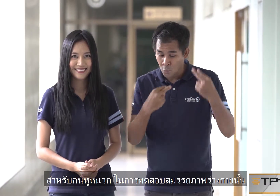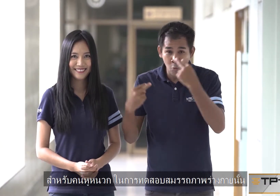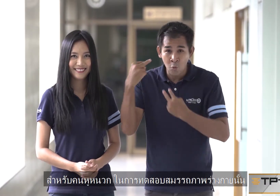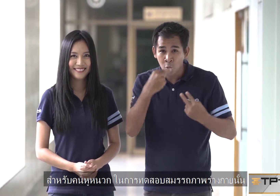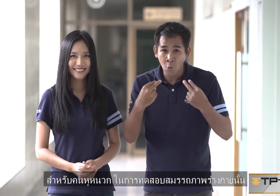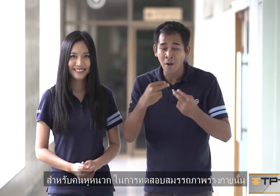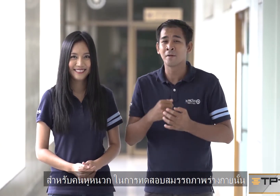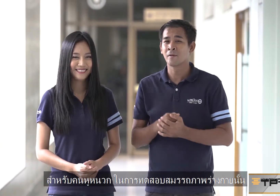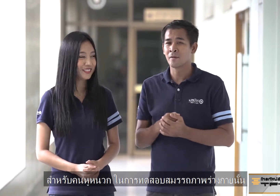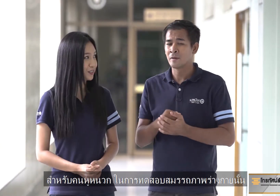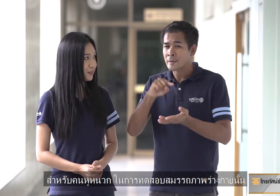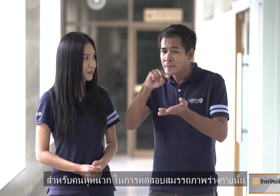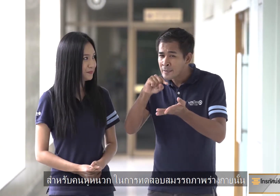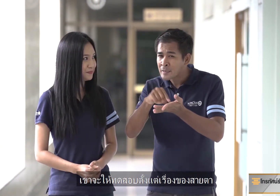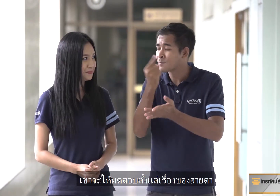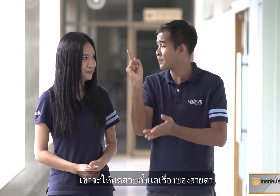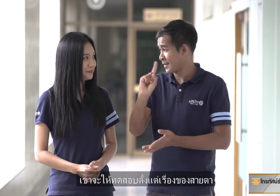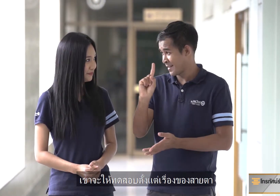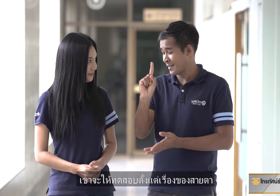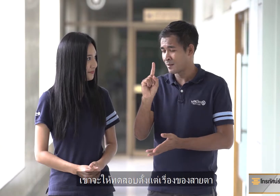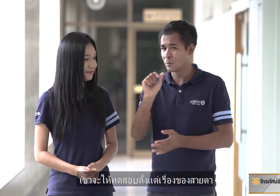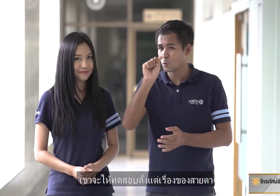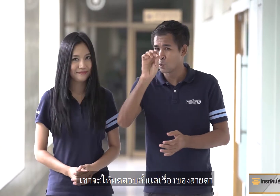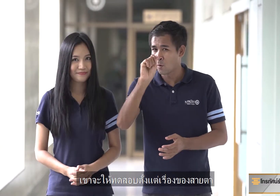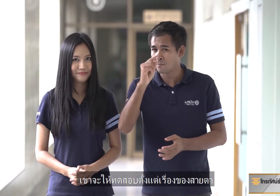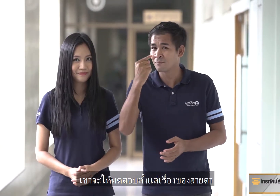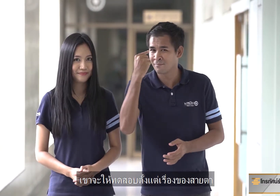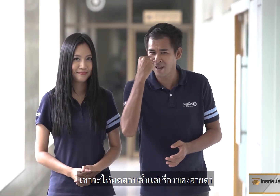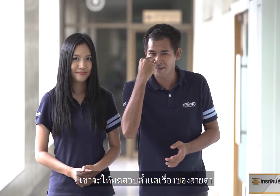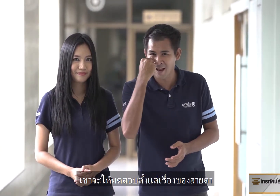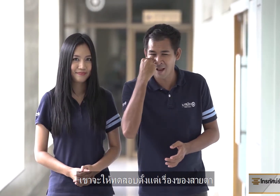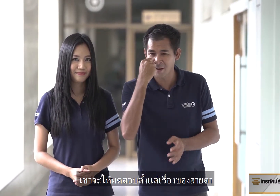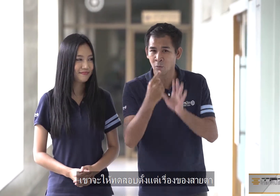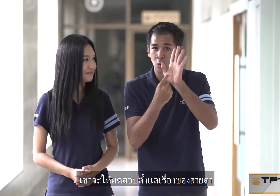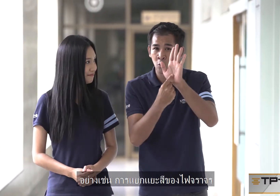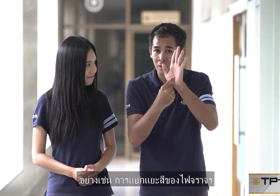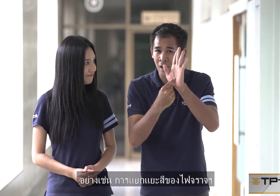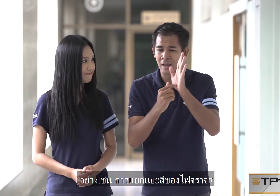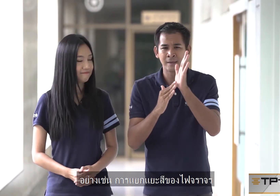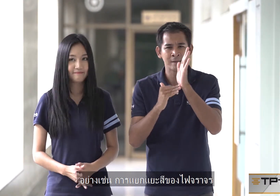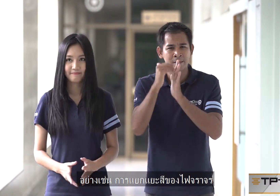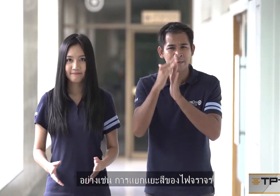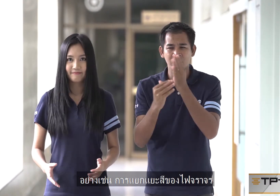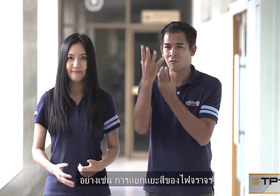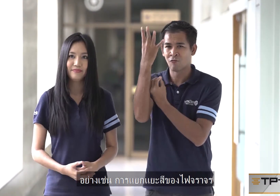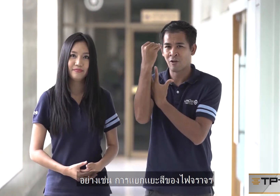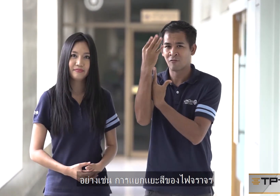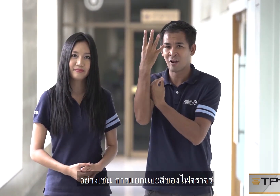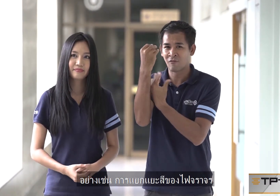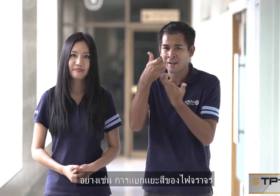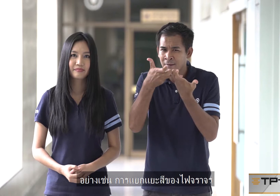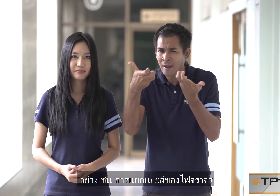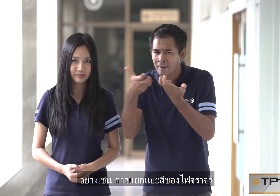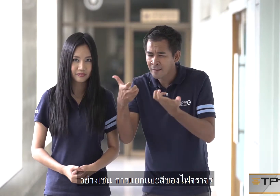ทดสอบสมรรถภาพร่างกายนั้นเขาจะให้ทดสอบตั้งแต่เรื่องของสายตาอย่างเช่นการแยกแย